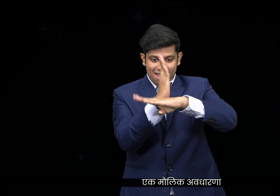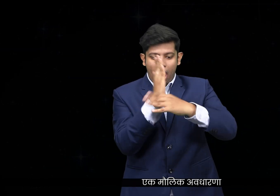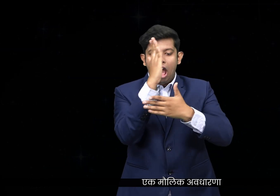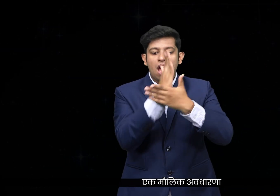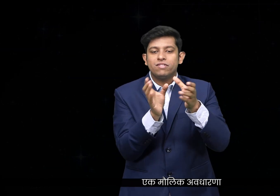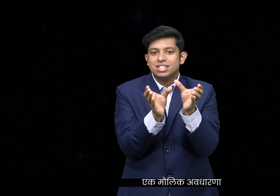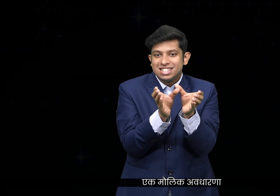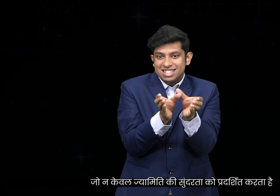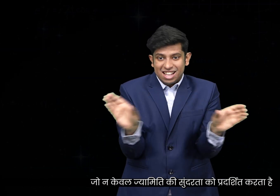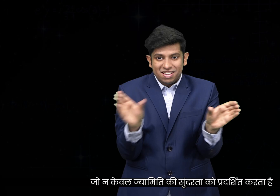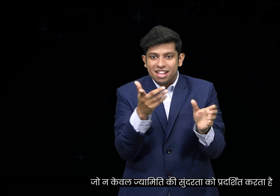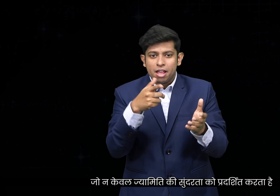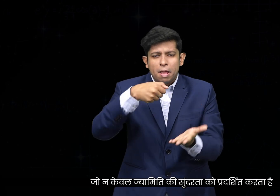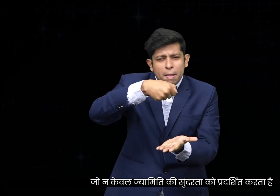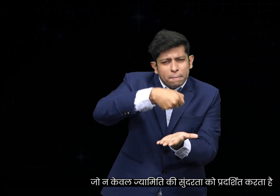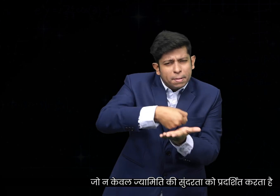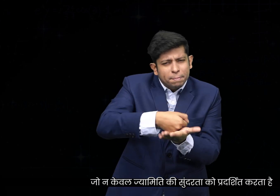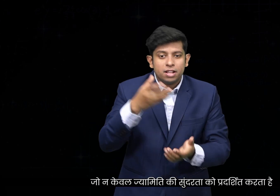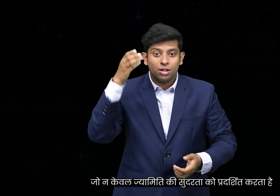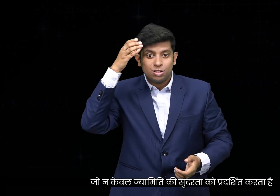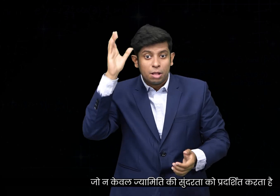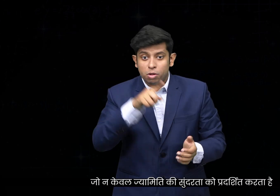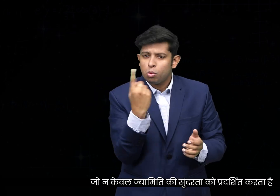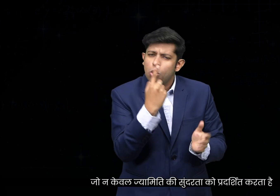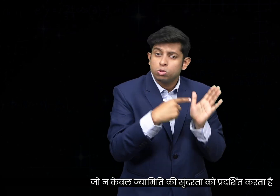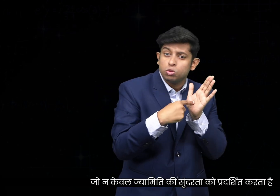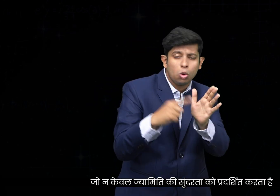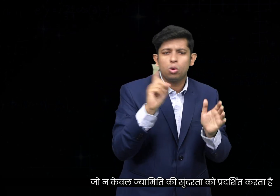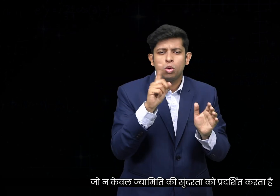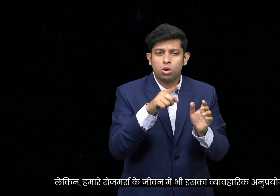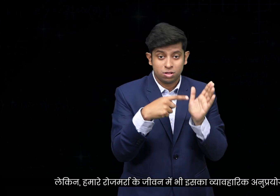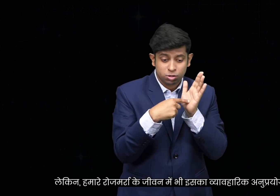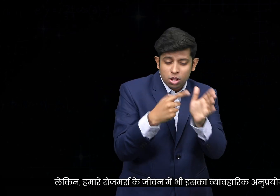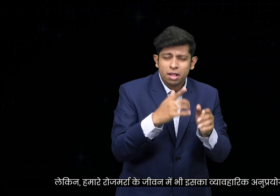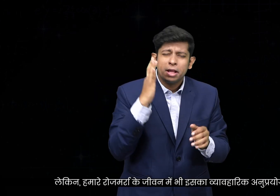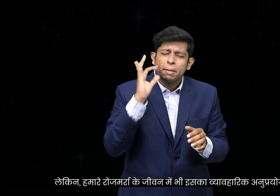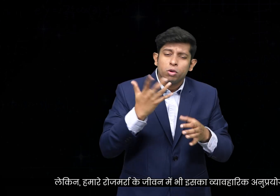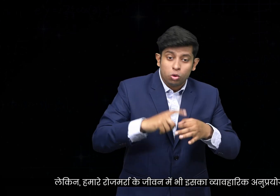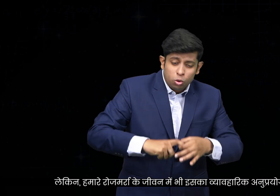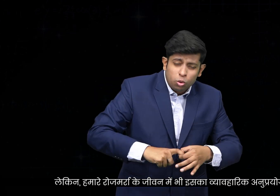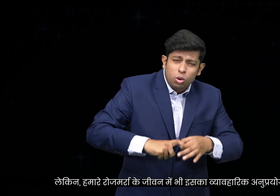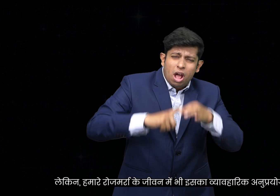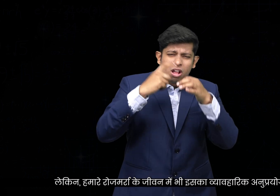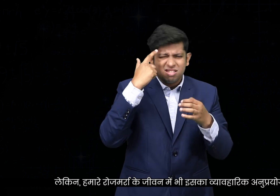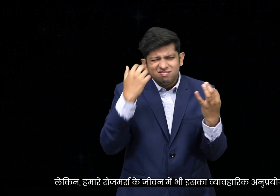ஆனால் நமது அன்றாட வாழ்வில் நடைமுறை பயன்பாடுகளையும் காண்கிறது. கோட்டுப் பிரிவுகளை பிரிப்பதில் முக்கிய பங்கு